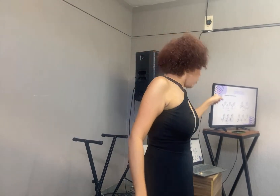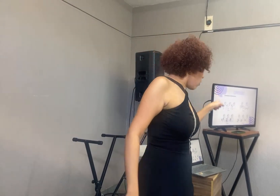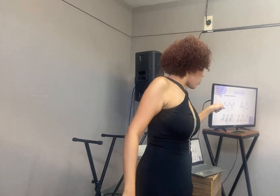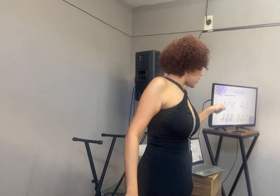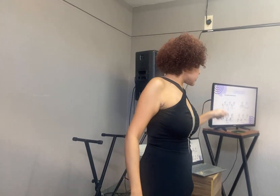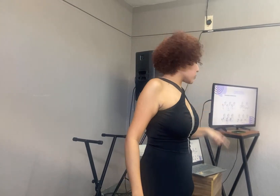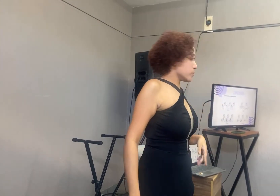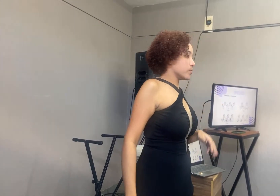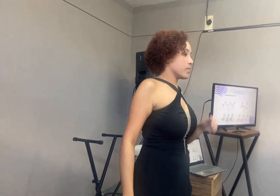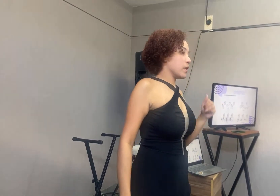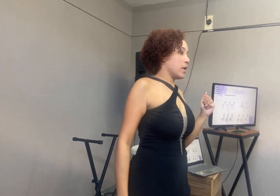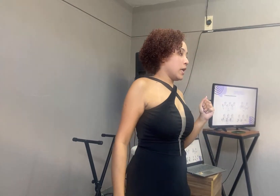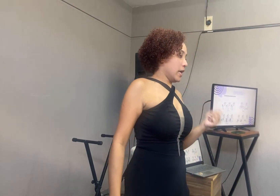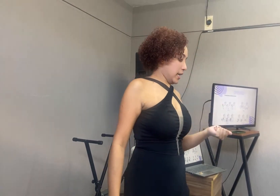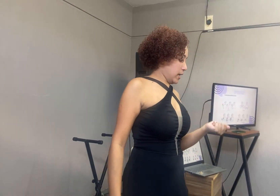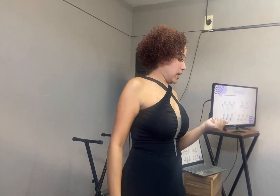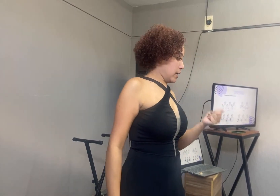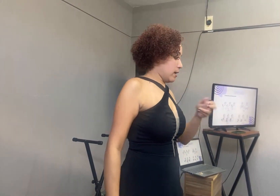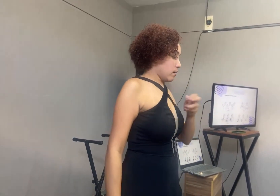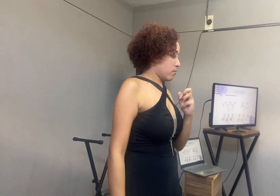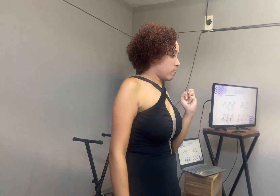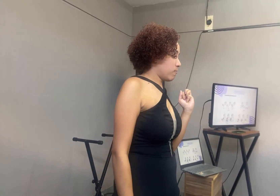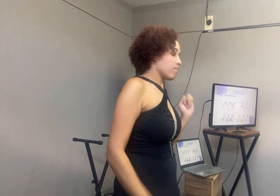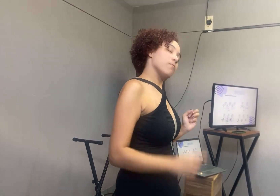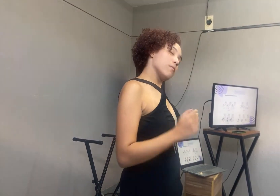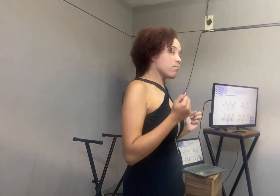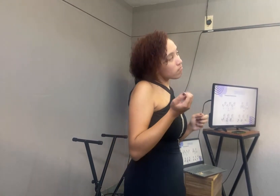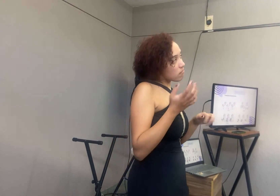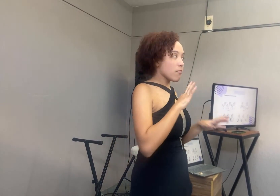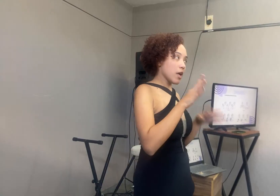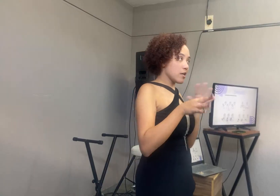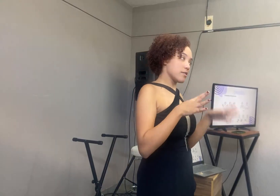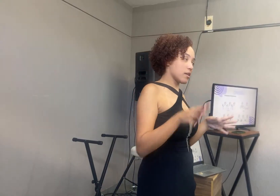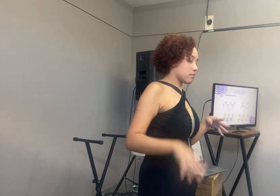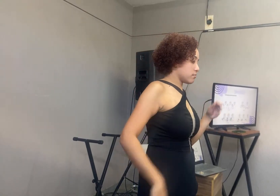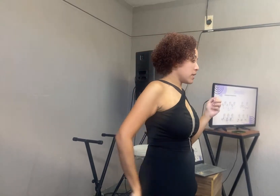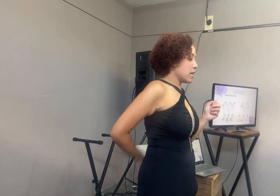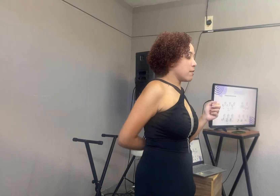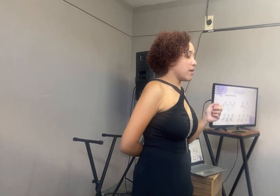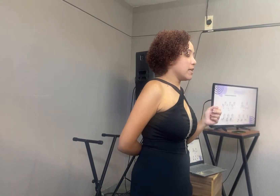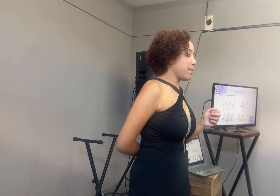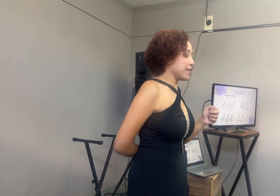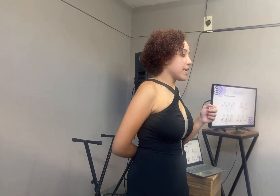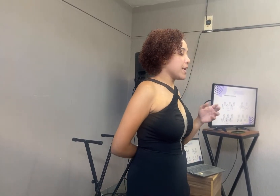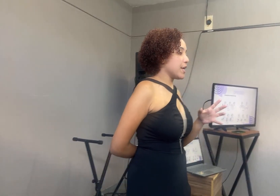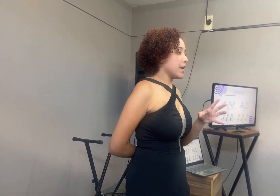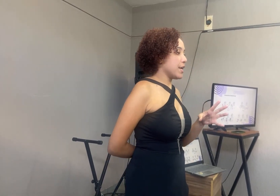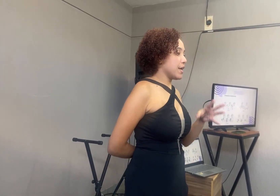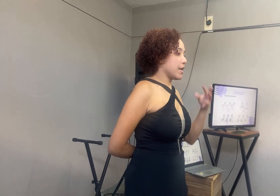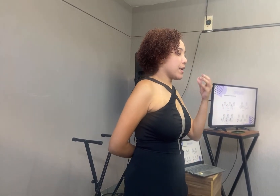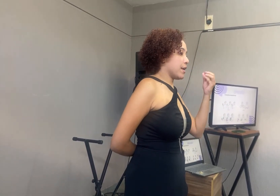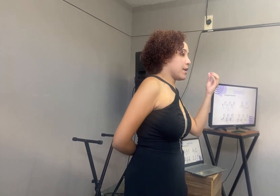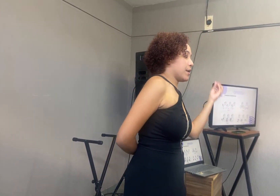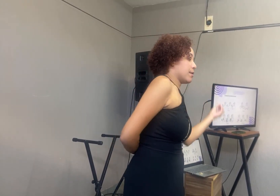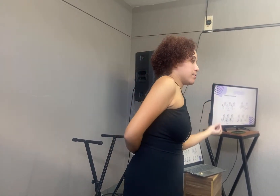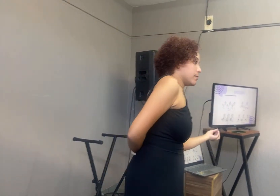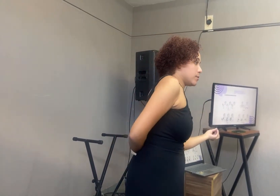O quanto? Ele, assim, vai depender